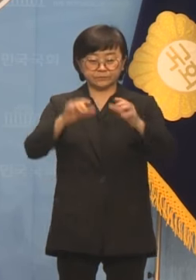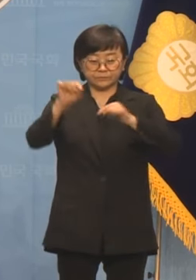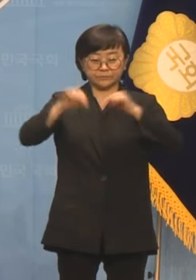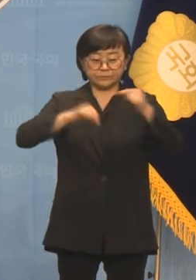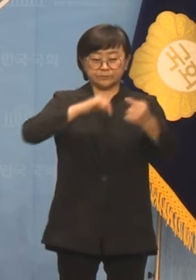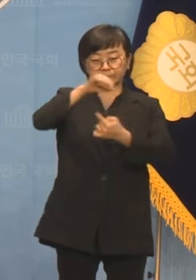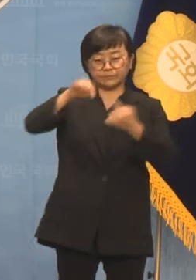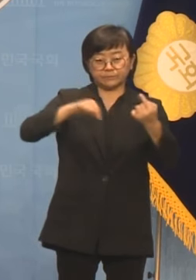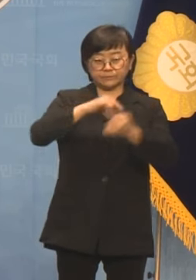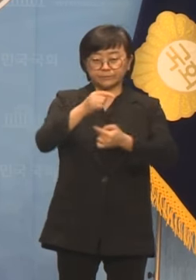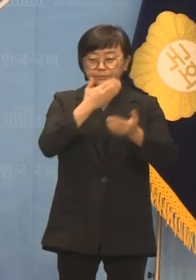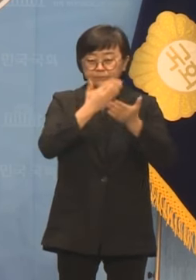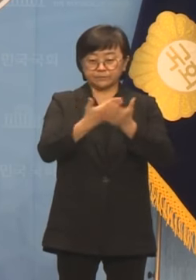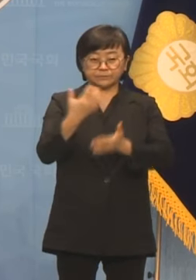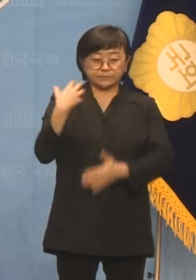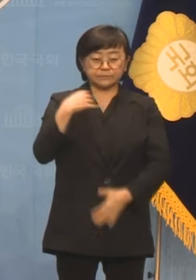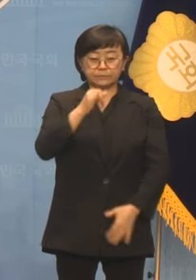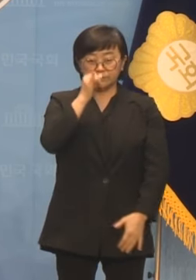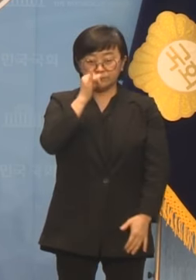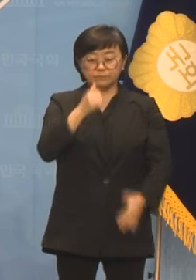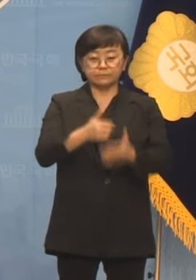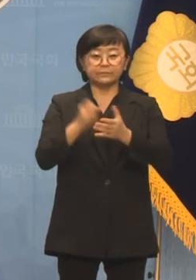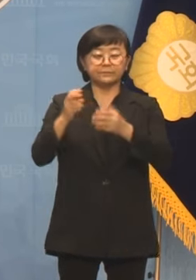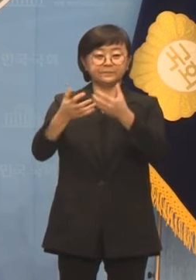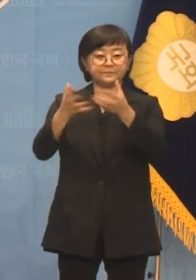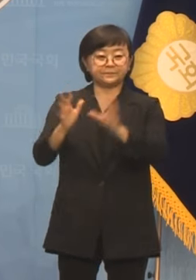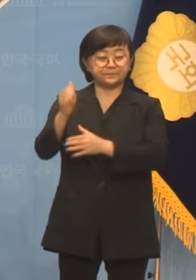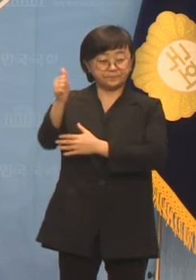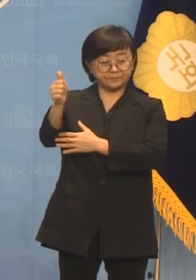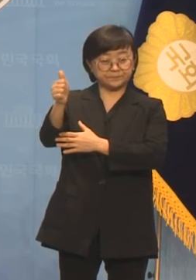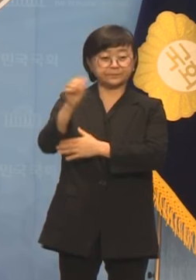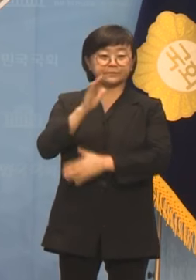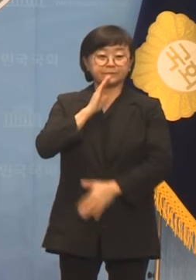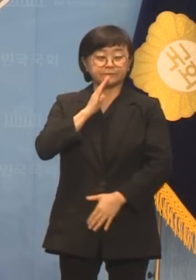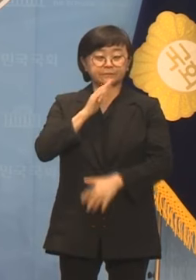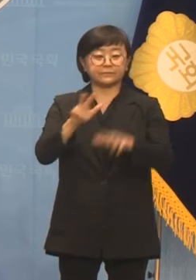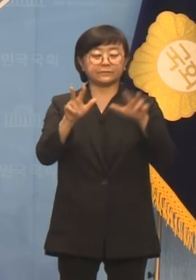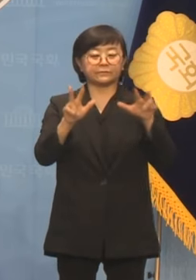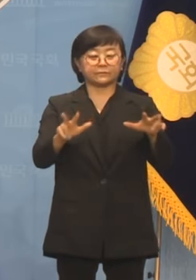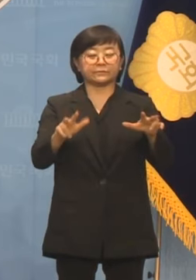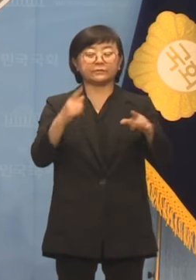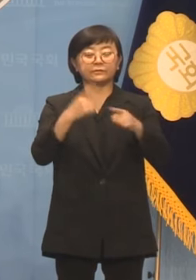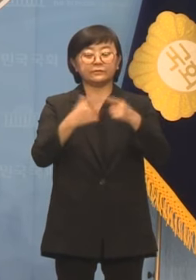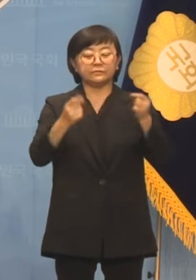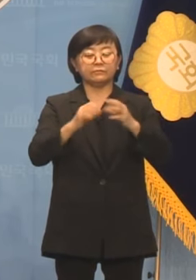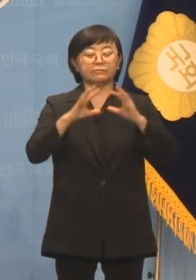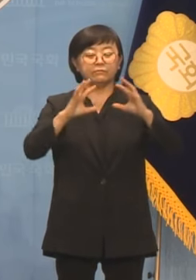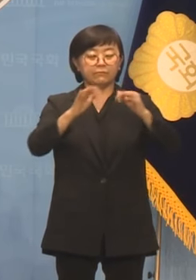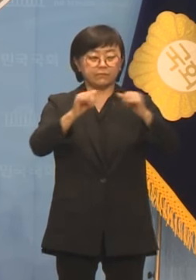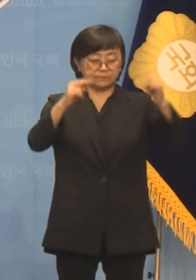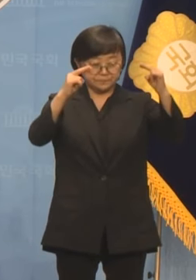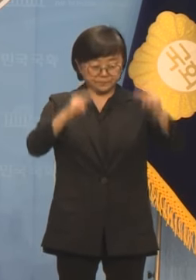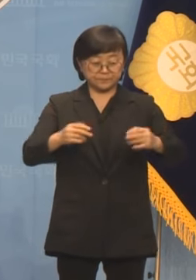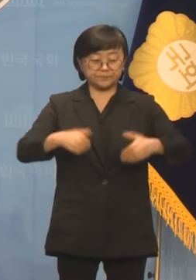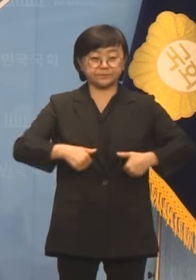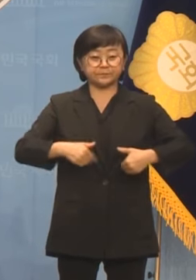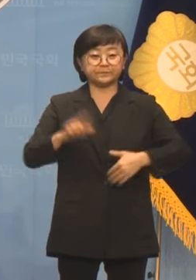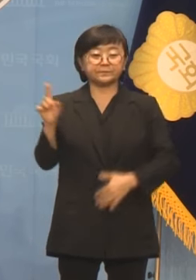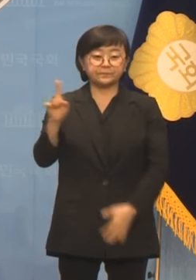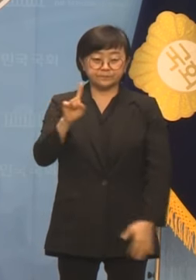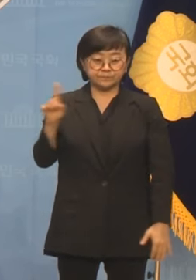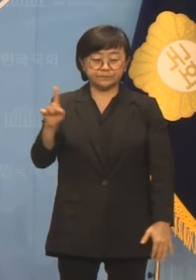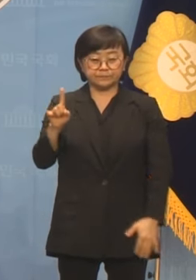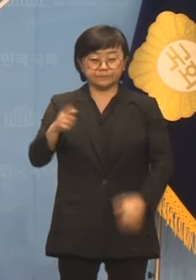국정운영의 주요한 역할을 맡고 있는 여당의 수장이라면 지금이라도 국민 눈높이에 필요한 조치가